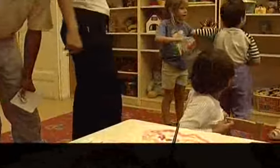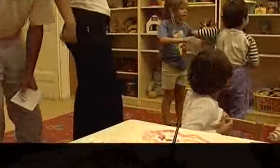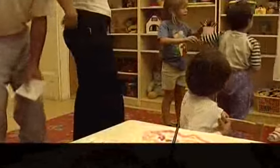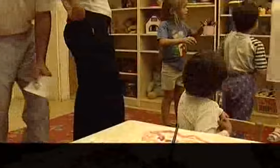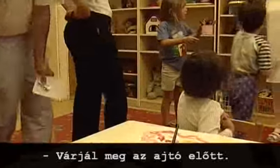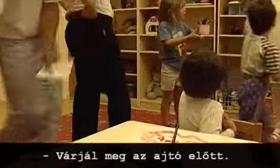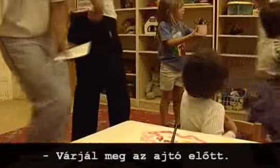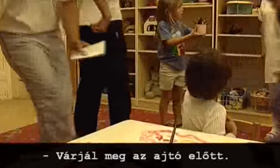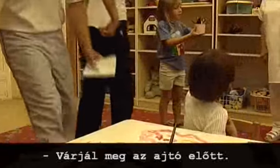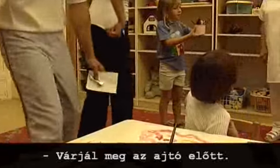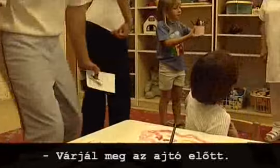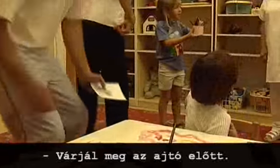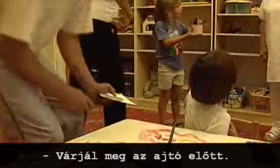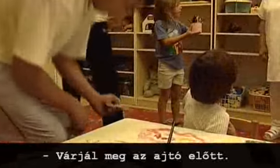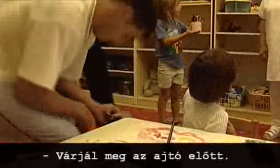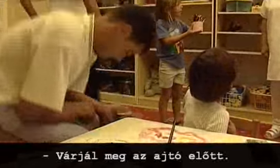Hát várjál meg az ajtó előtt.